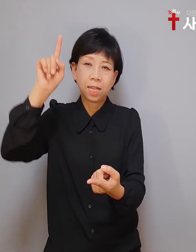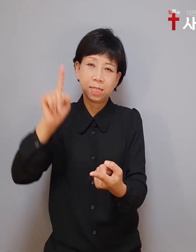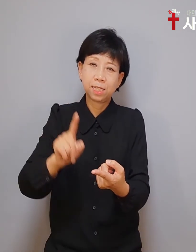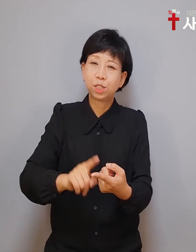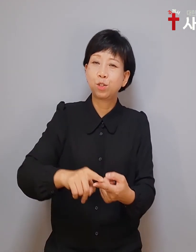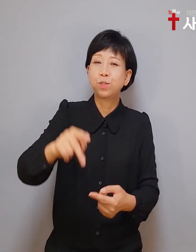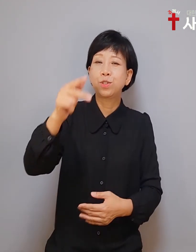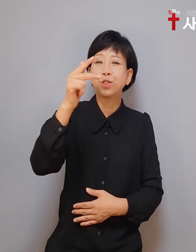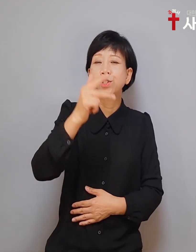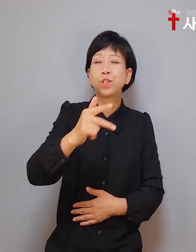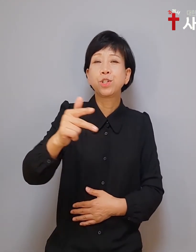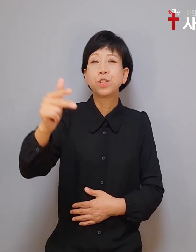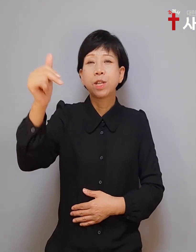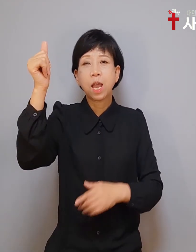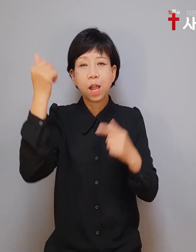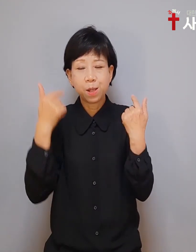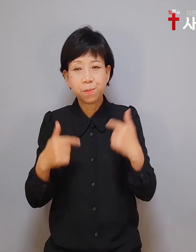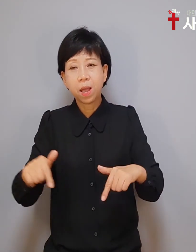신실하신 주,